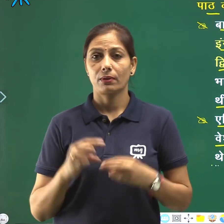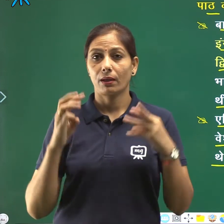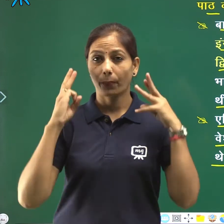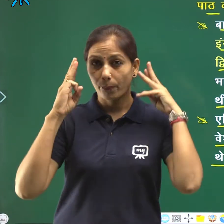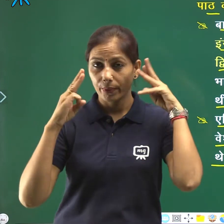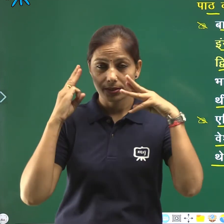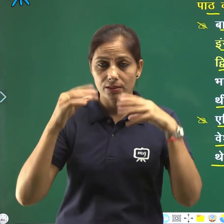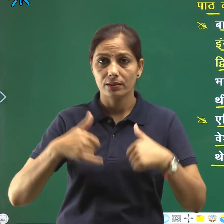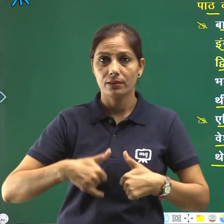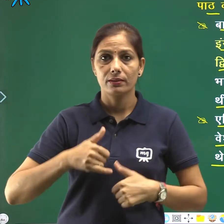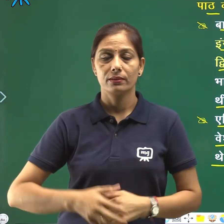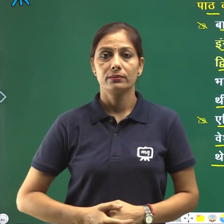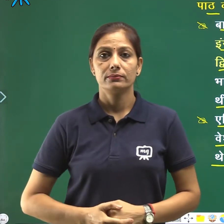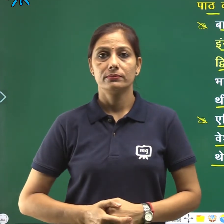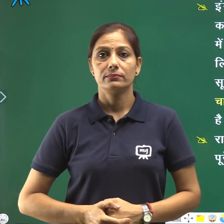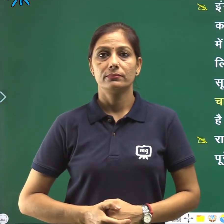परेशान थे।